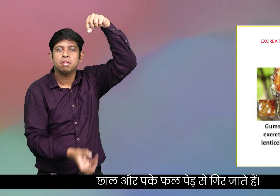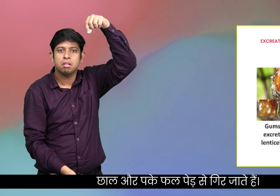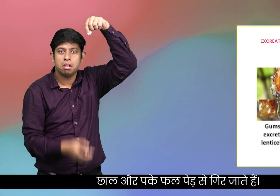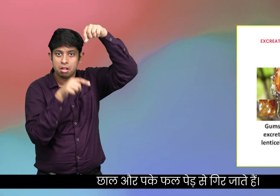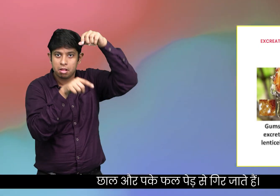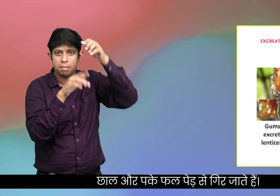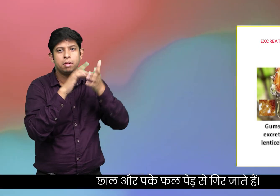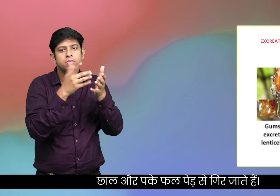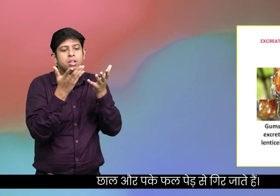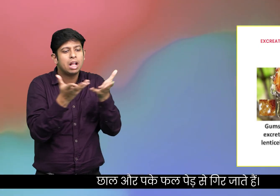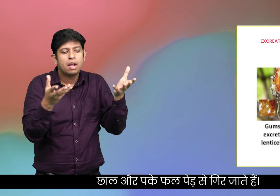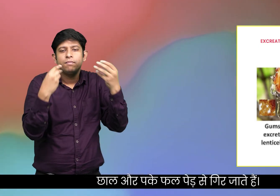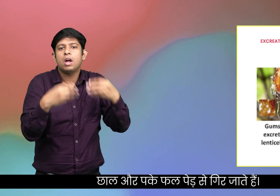गिर जाते हैं।